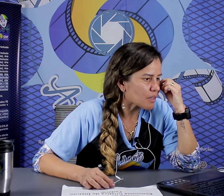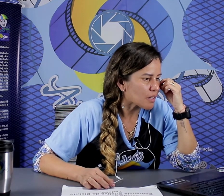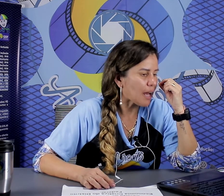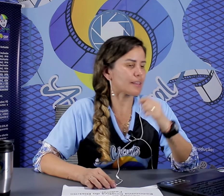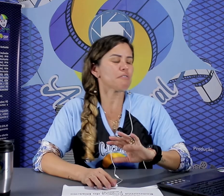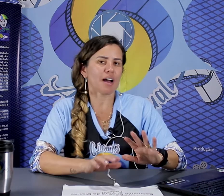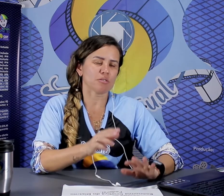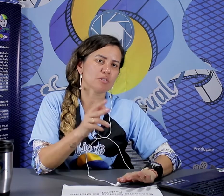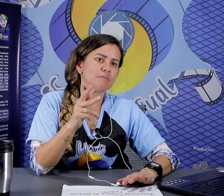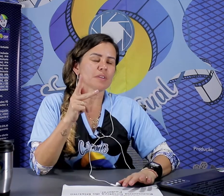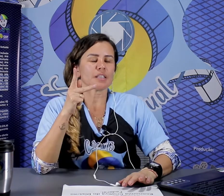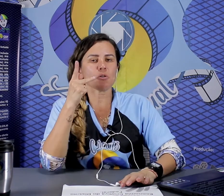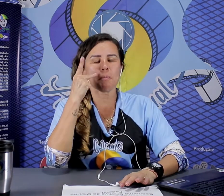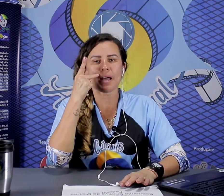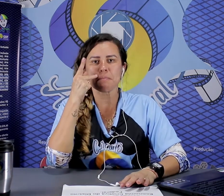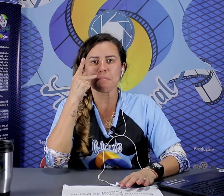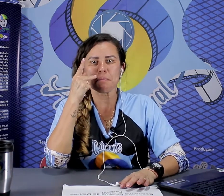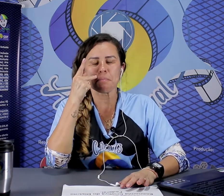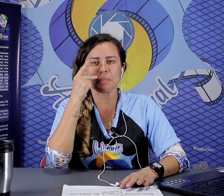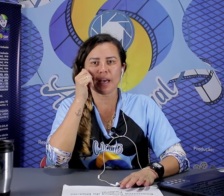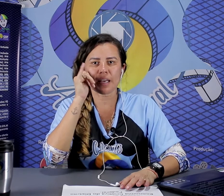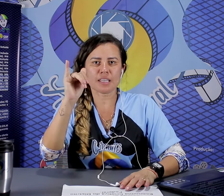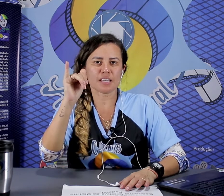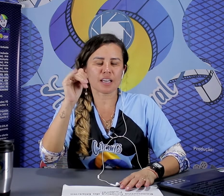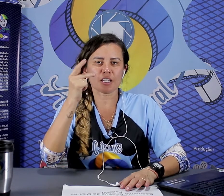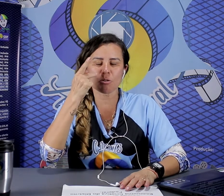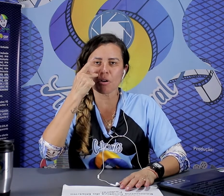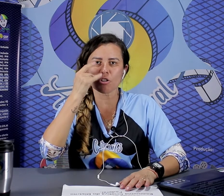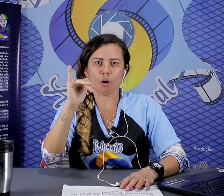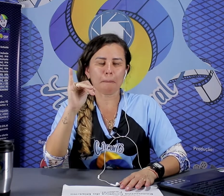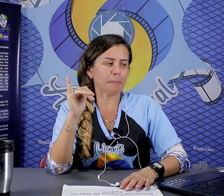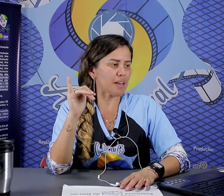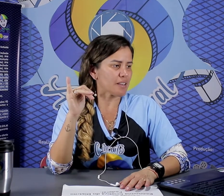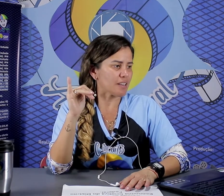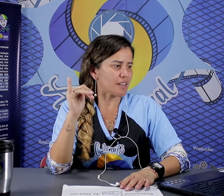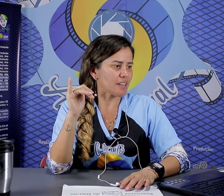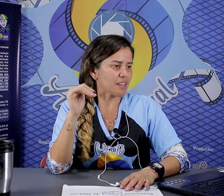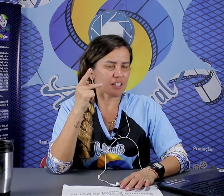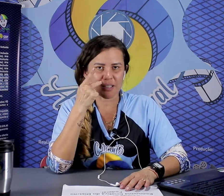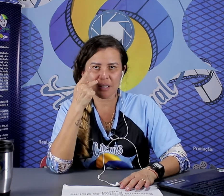Ah, tem vários. Tem o pai PAI, aqui no bigodinho, ó. Pai.